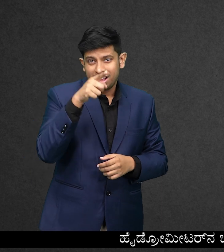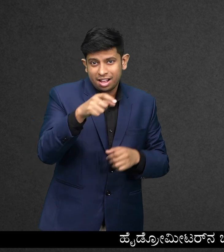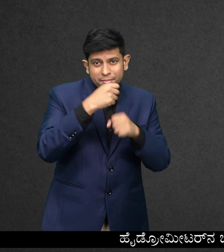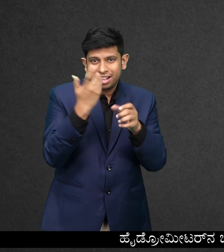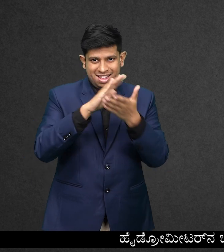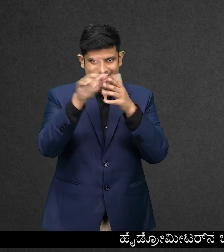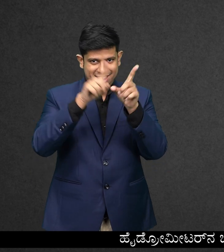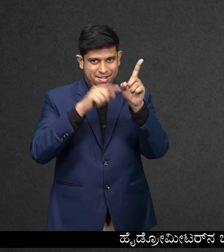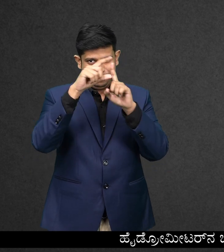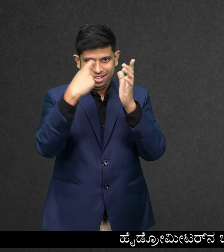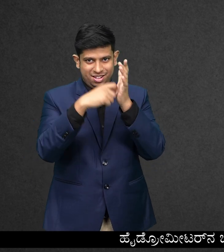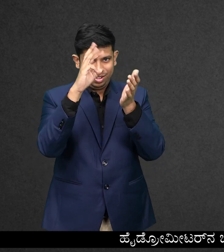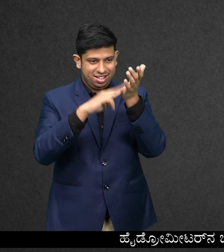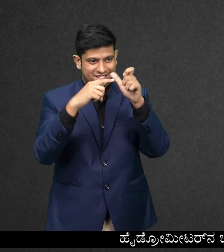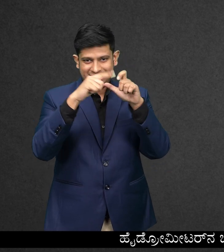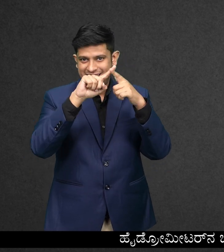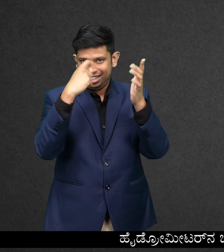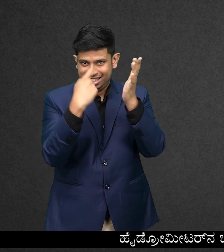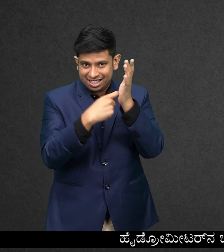ಹೈಡ್ರೋಮೀಟರ್ನ ಒಂದು ರೂಪವೆಂದರೆ ಲ್ಯಾಕ್ಟೋಮೀಟರ್.